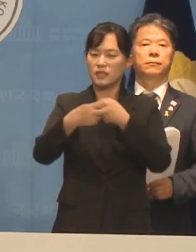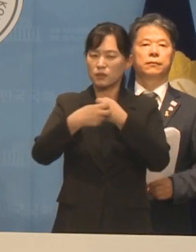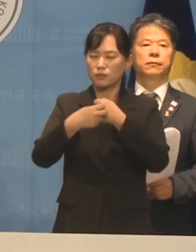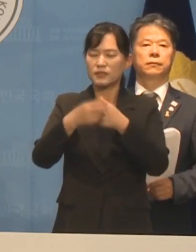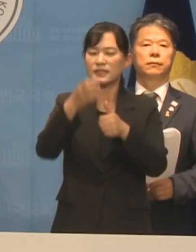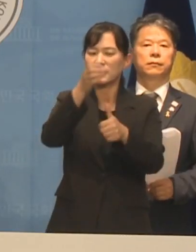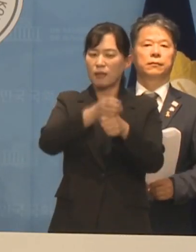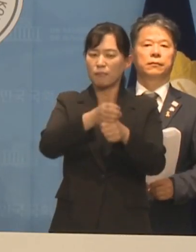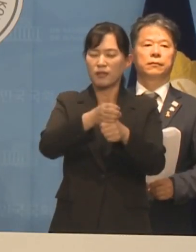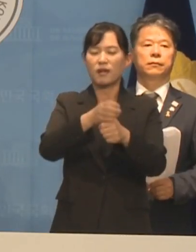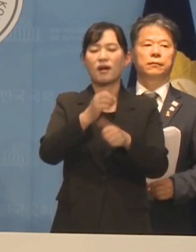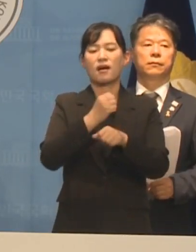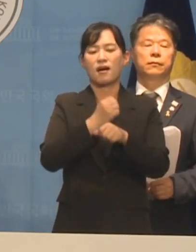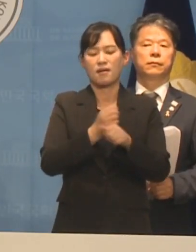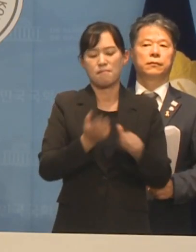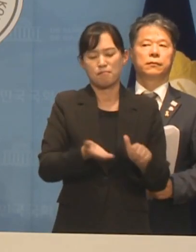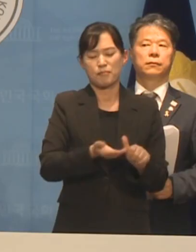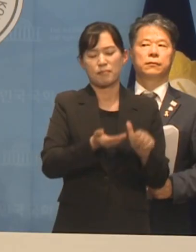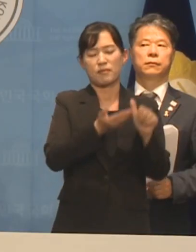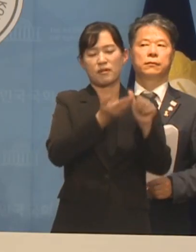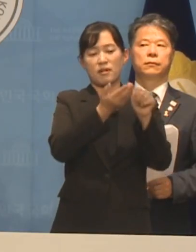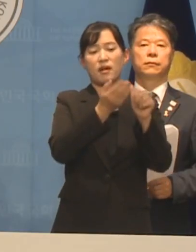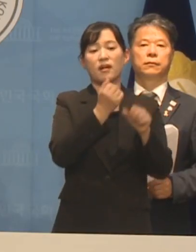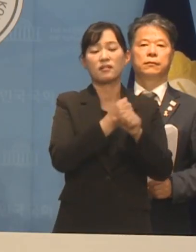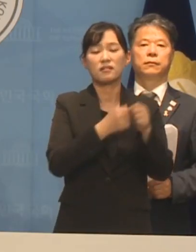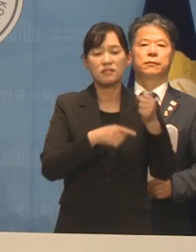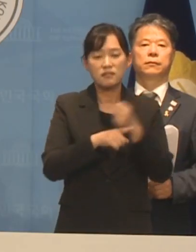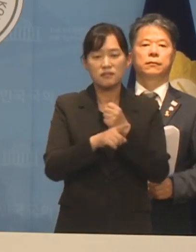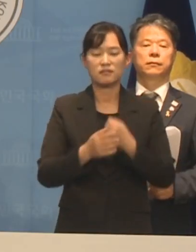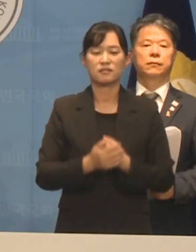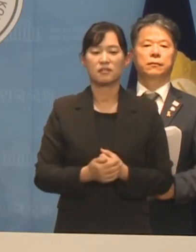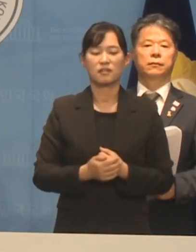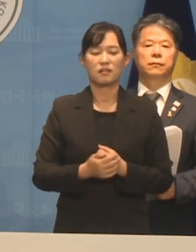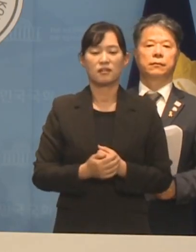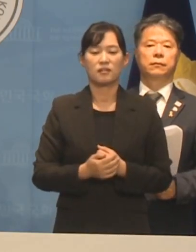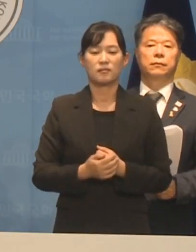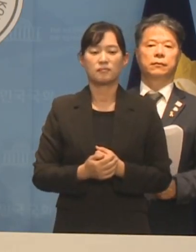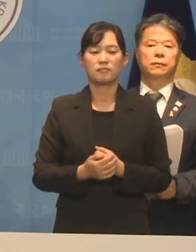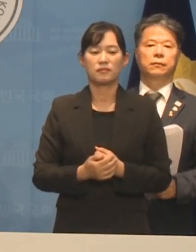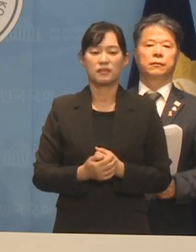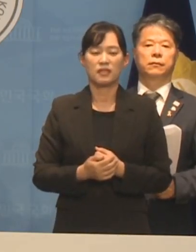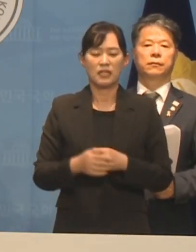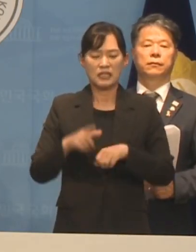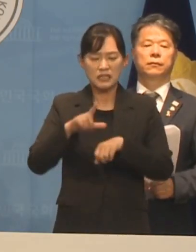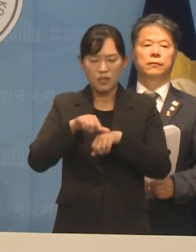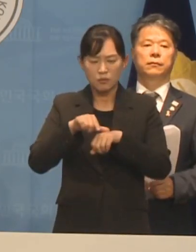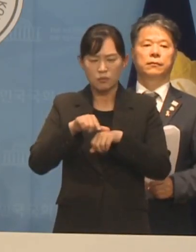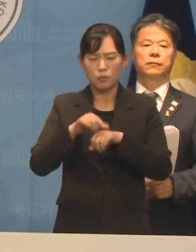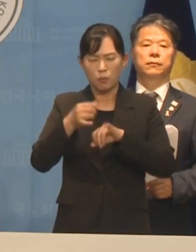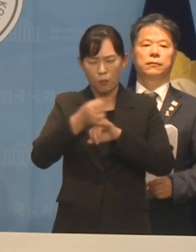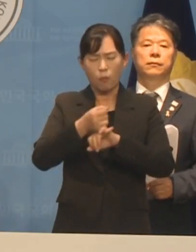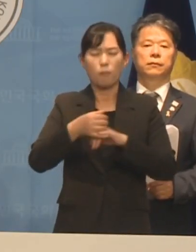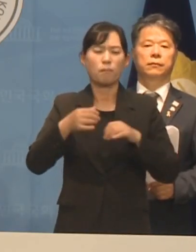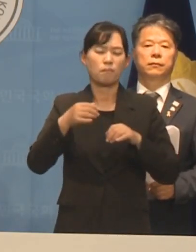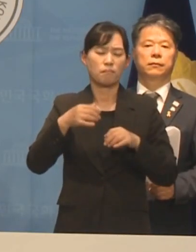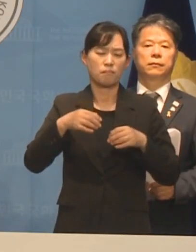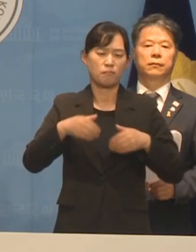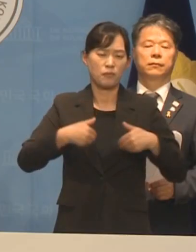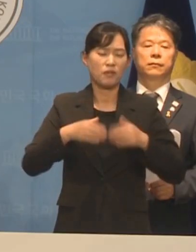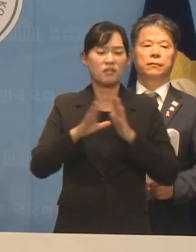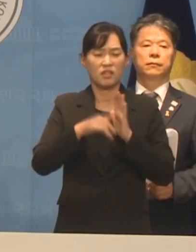담당할 인력을 양성하겠다는 것입니다. 계획해도 골든타임이 있습니다. 누구나 차별